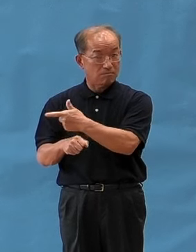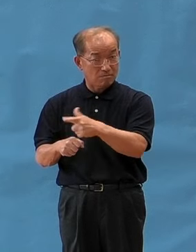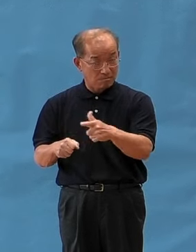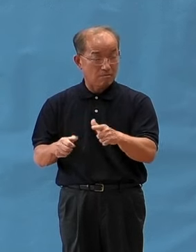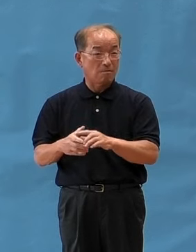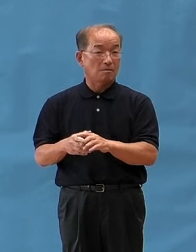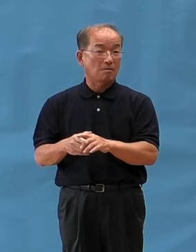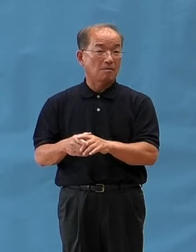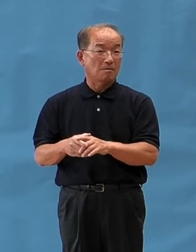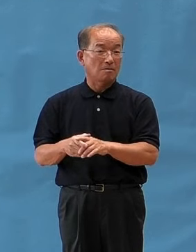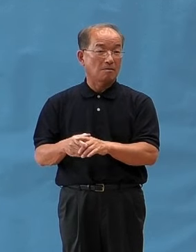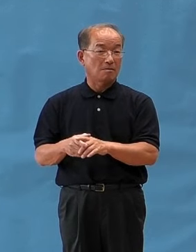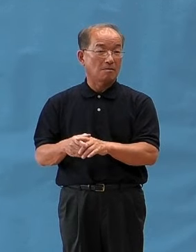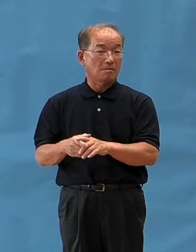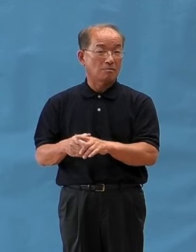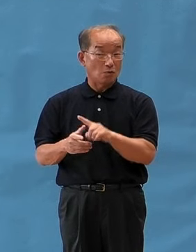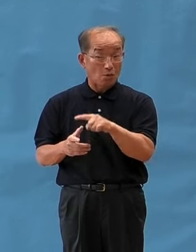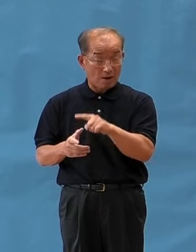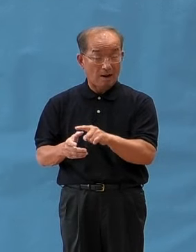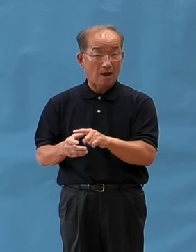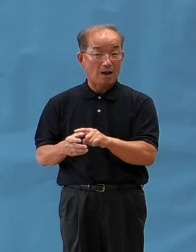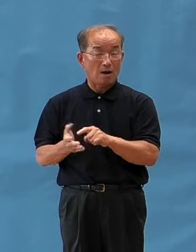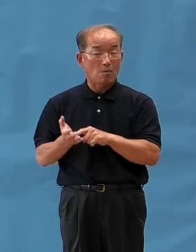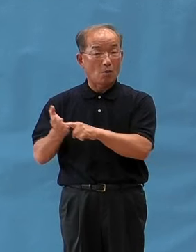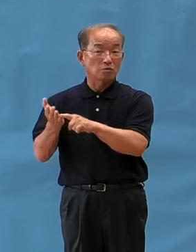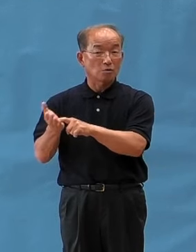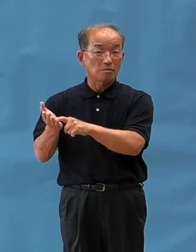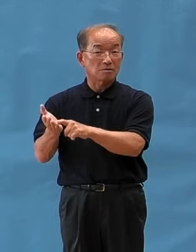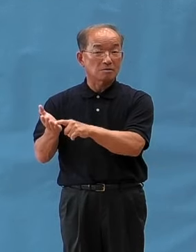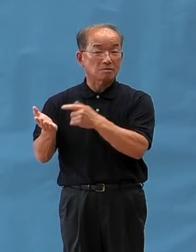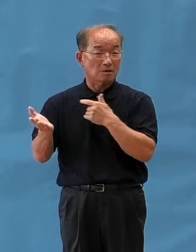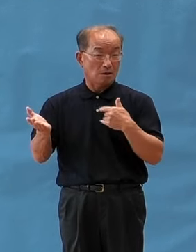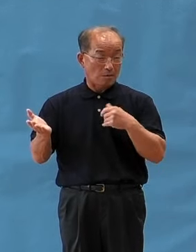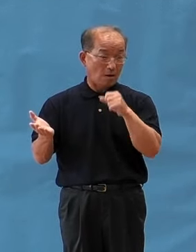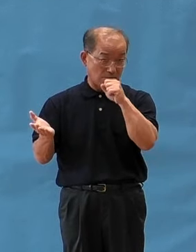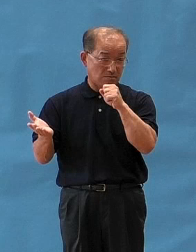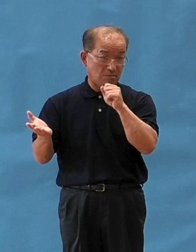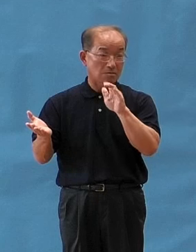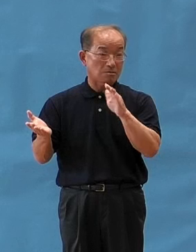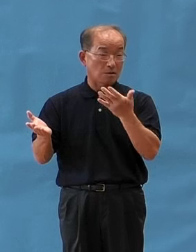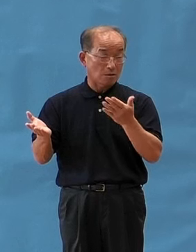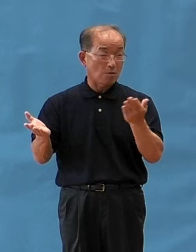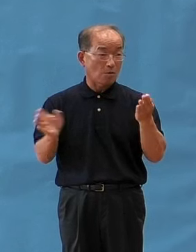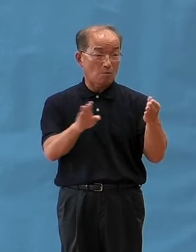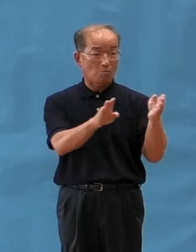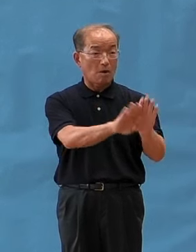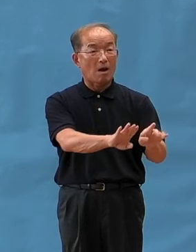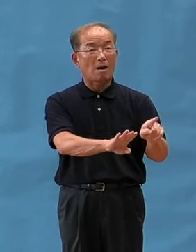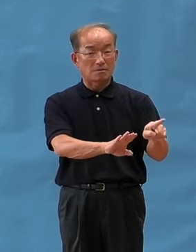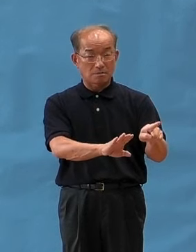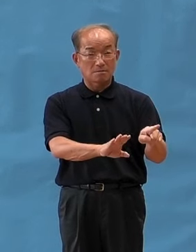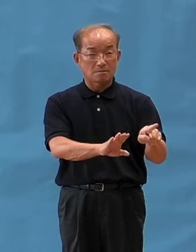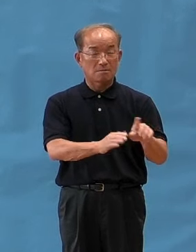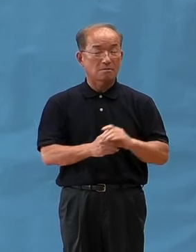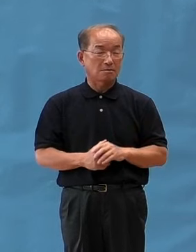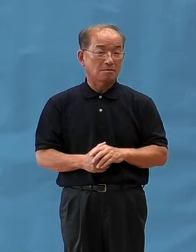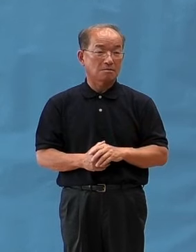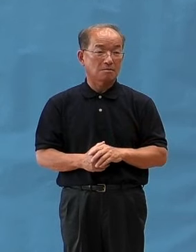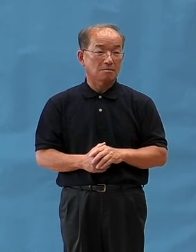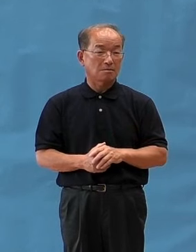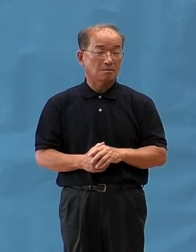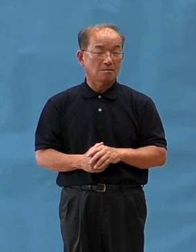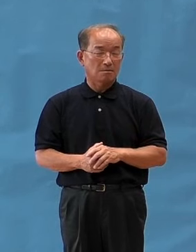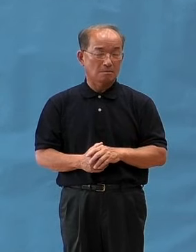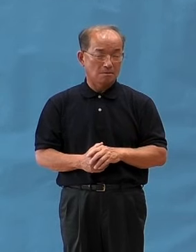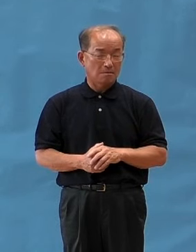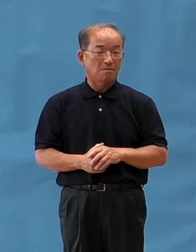から申し込んでいただければ、それはその減りませんけど、県産品の消費は。単純にそのなんか何ですか、